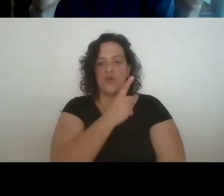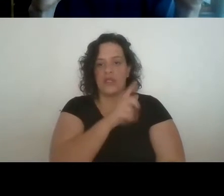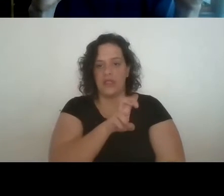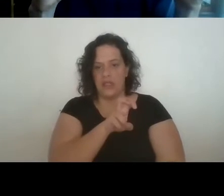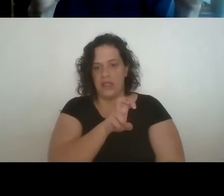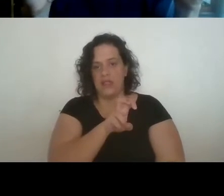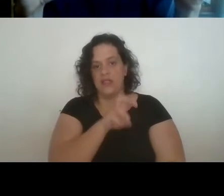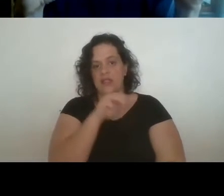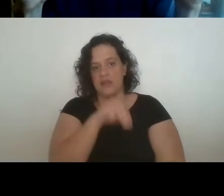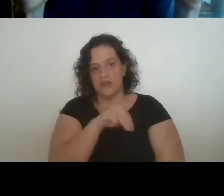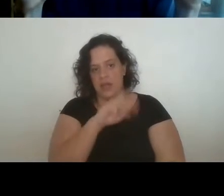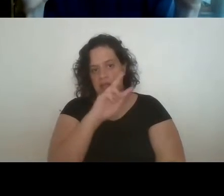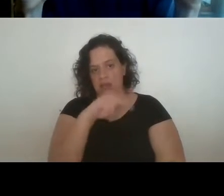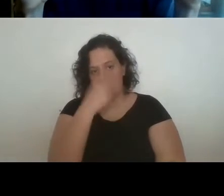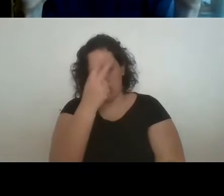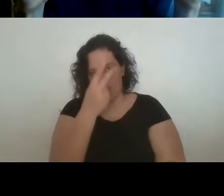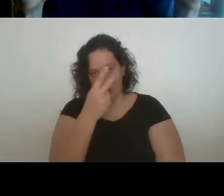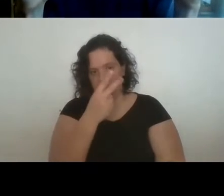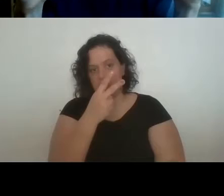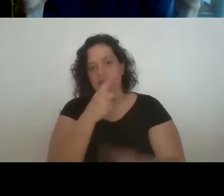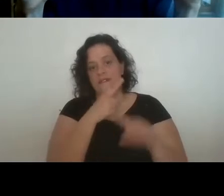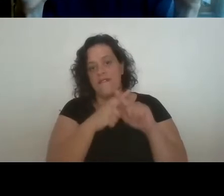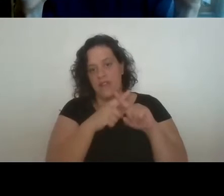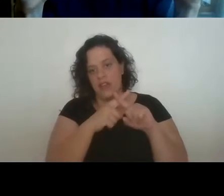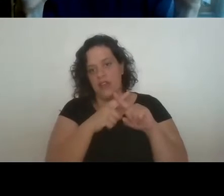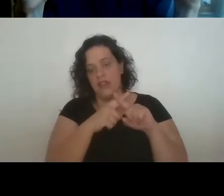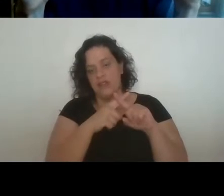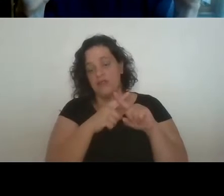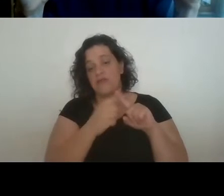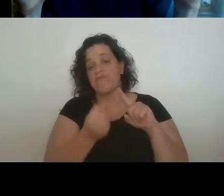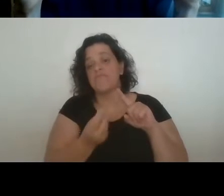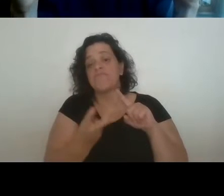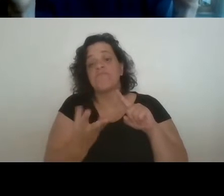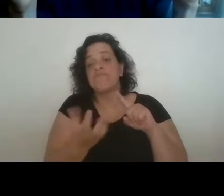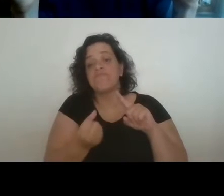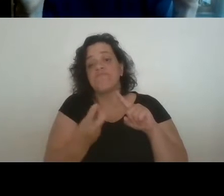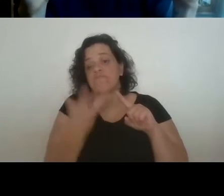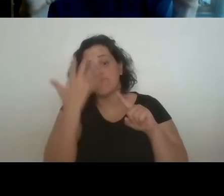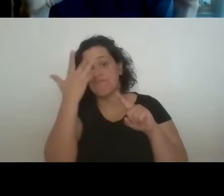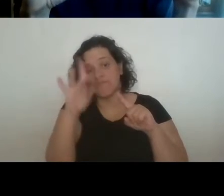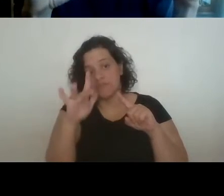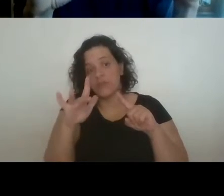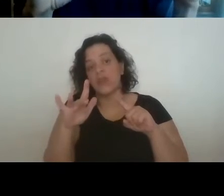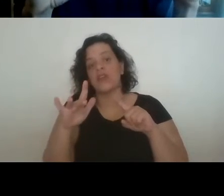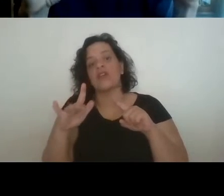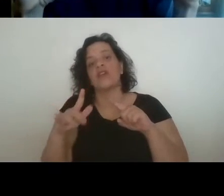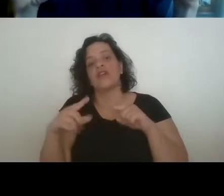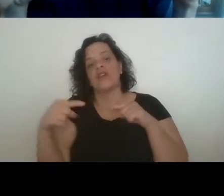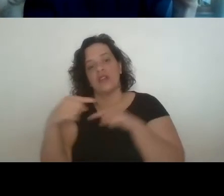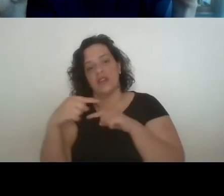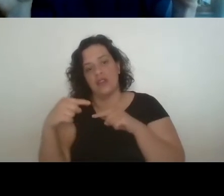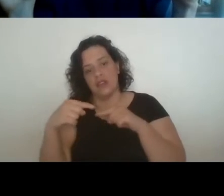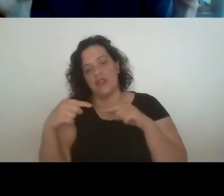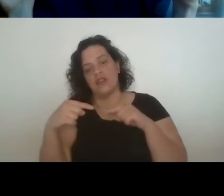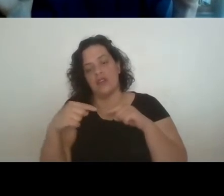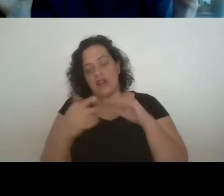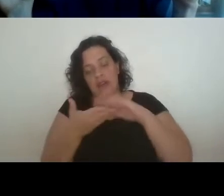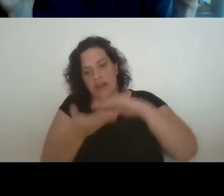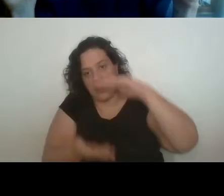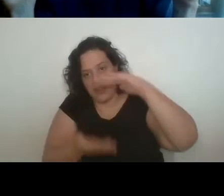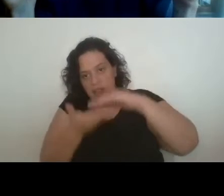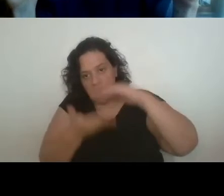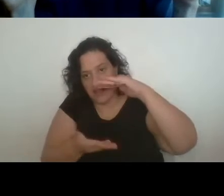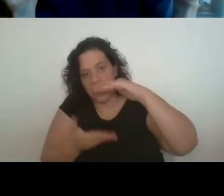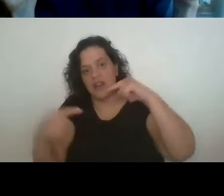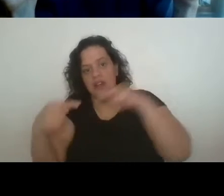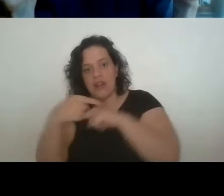metros quadrados vezes esse volume, ele tem que dar, vezes essa altura, desculpa, ele tem que dar o volume total